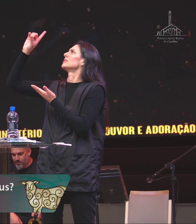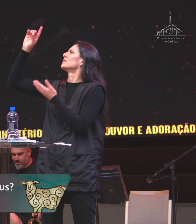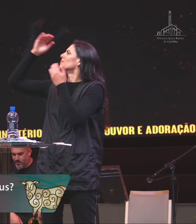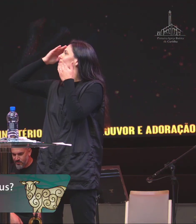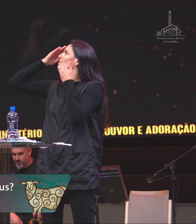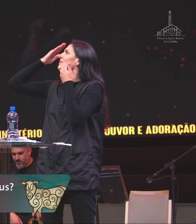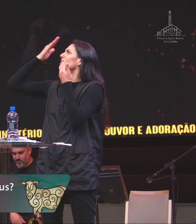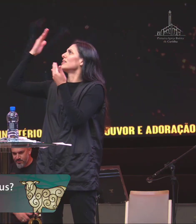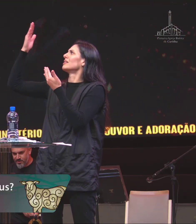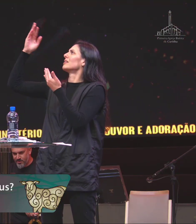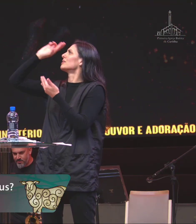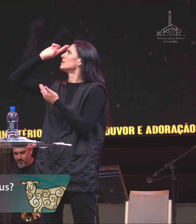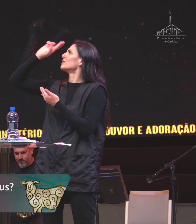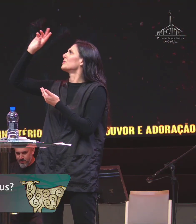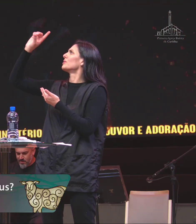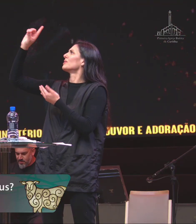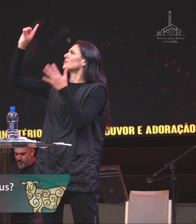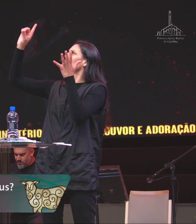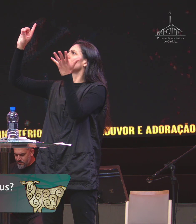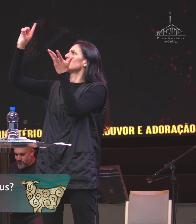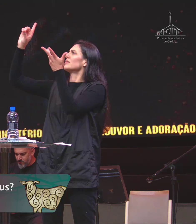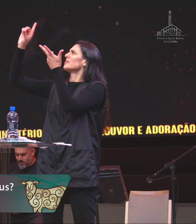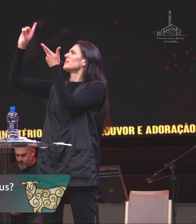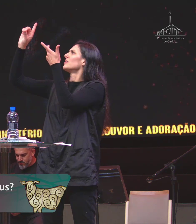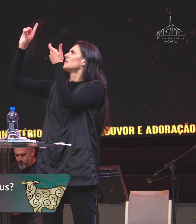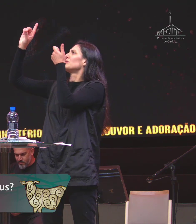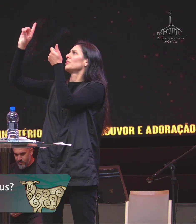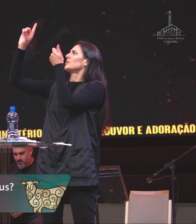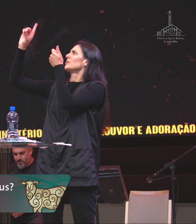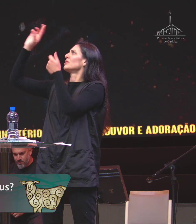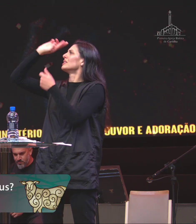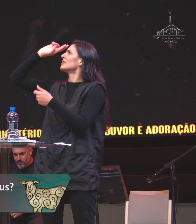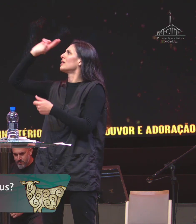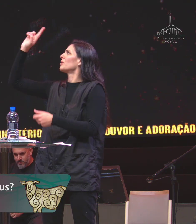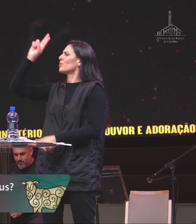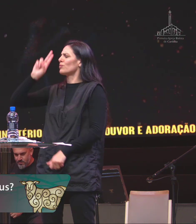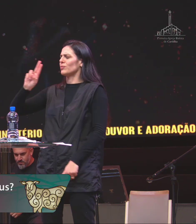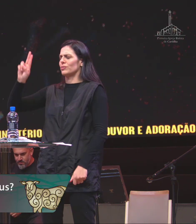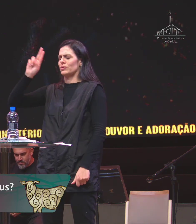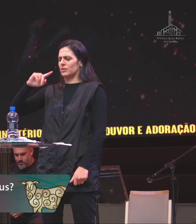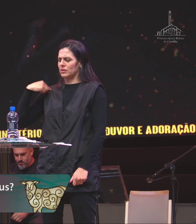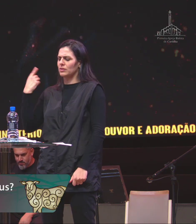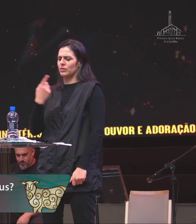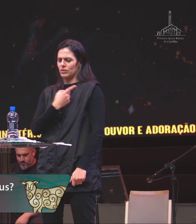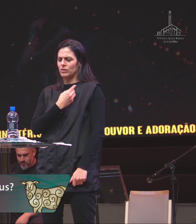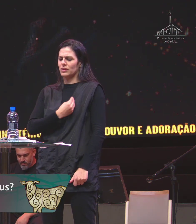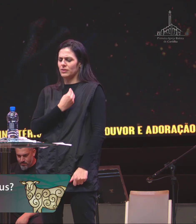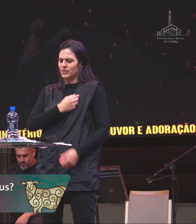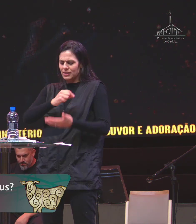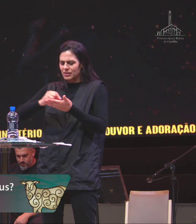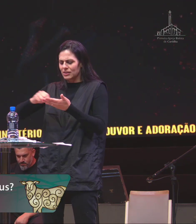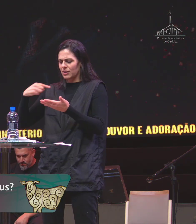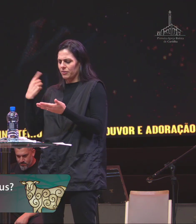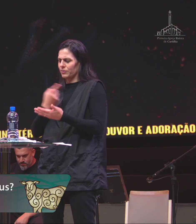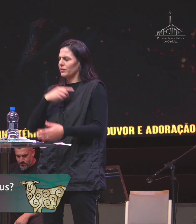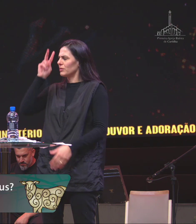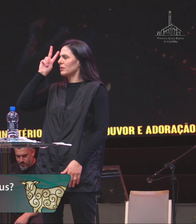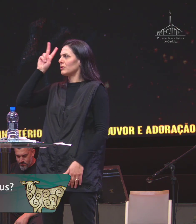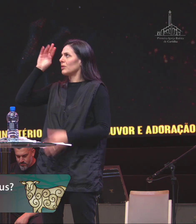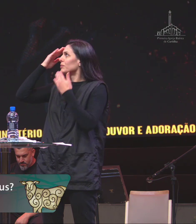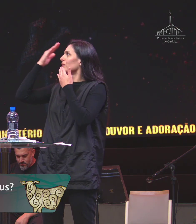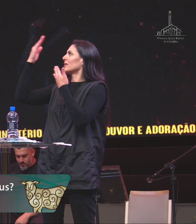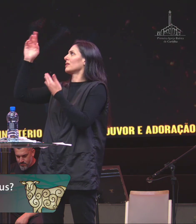ser transformado. Ô Espírito Santo de Deus, vem Deus, derrama Deus a transformação, Deus. Quando nós nos